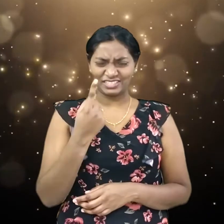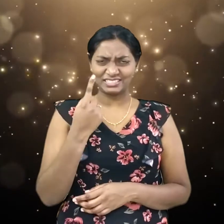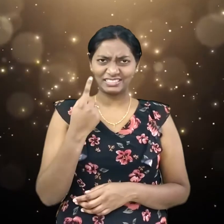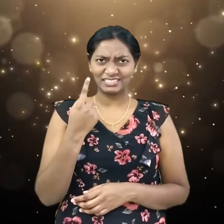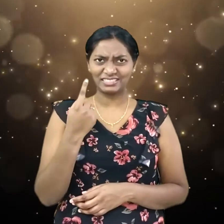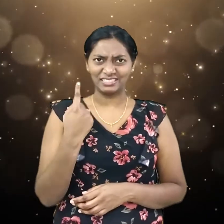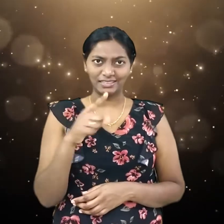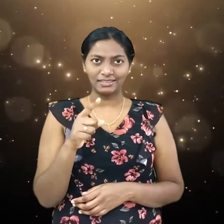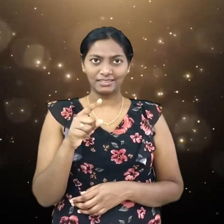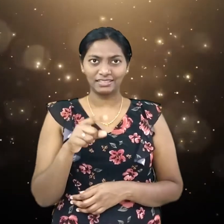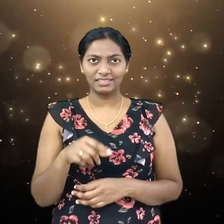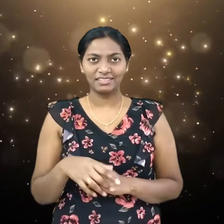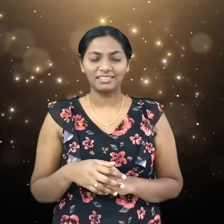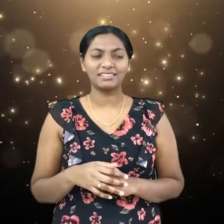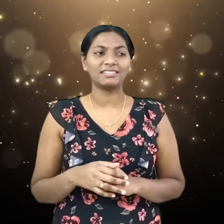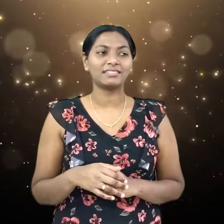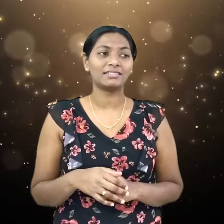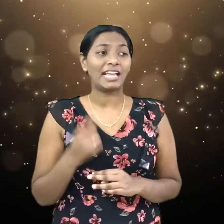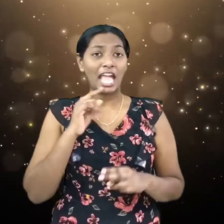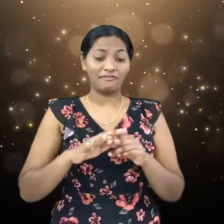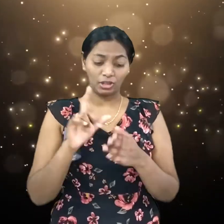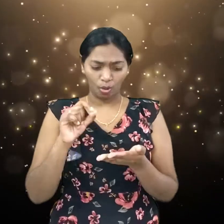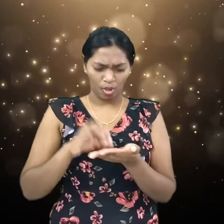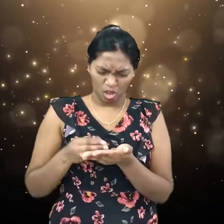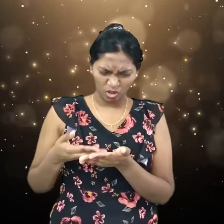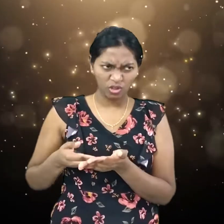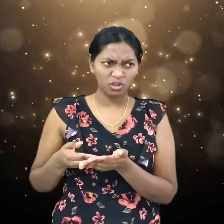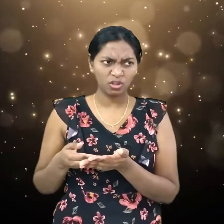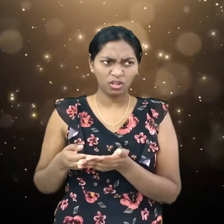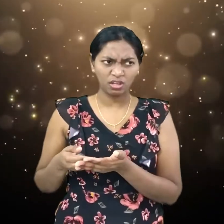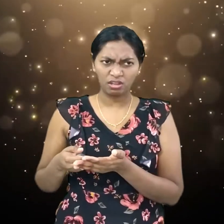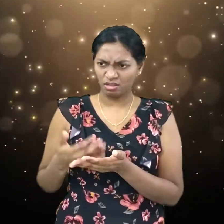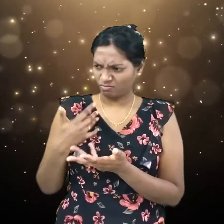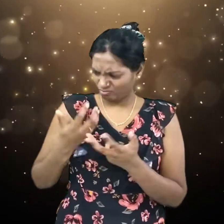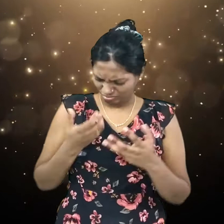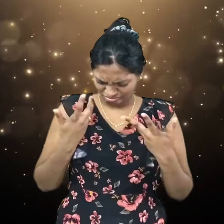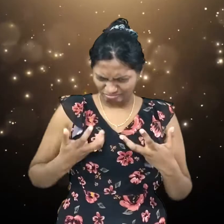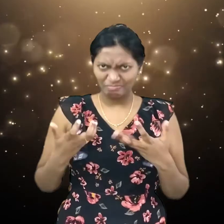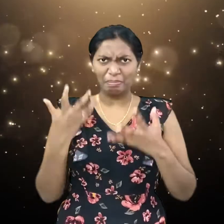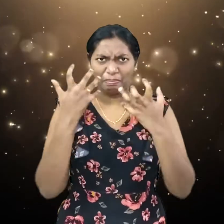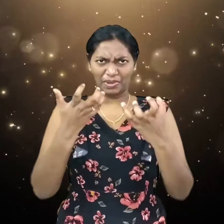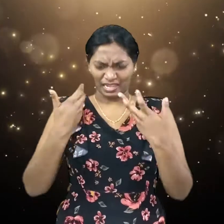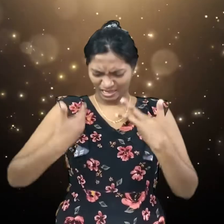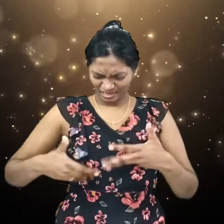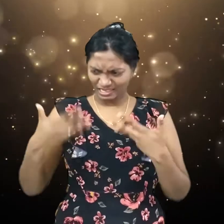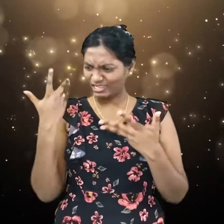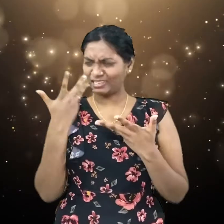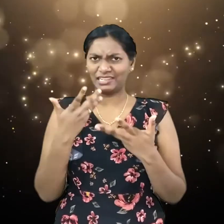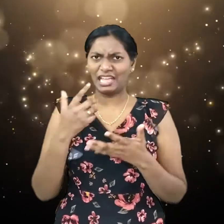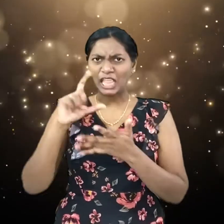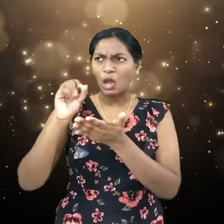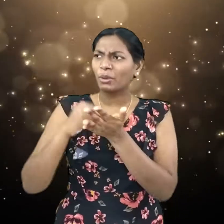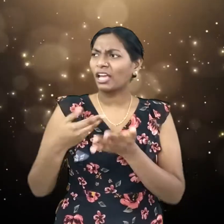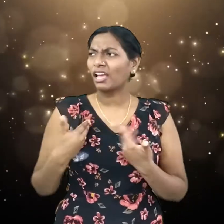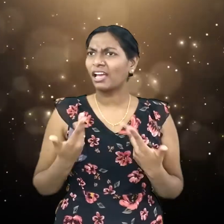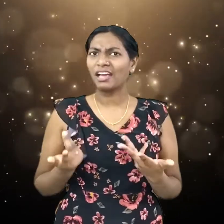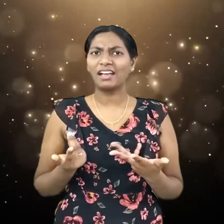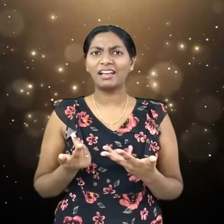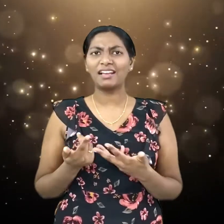नहीं आएगा पहला सवाल, ऐसे क्यों देके चला गया? कोई आपको 10 रुपए भी दे तो आप सोचोगे भिखारी तो नहीं लग रहा हूं।